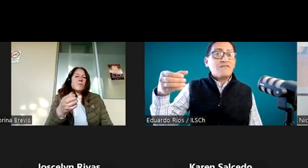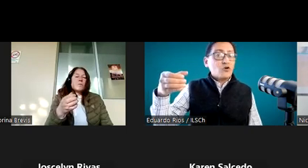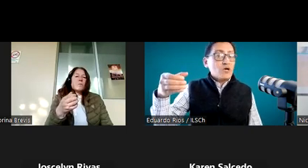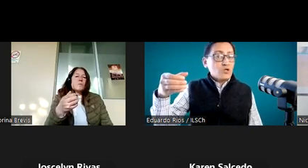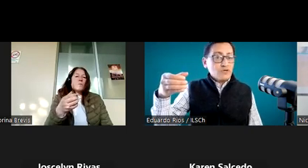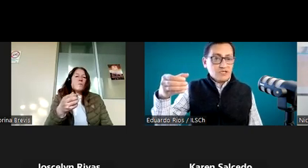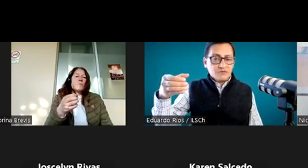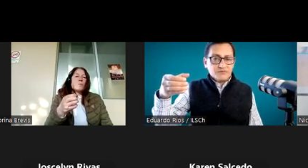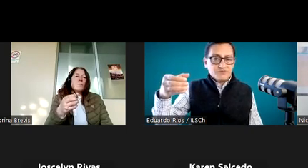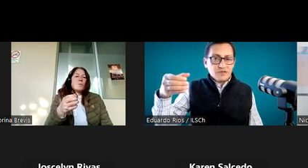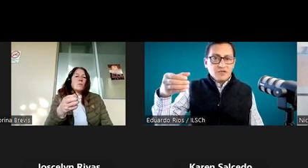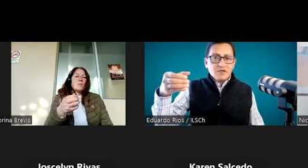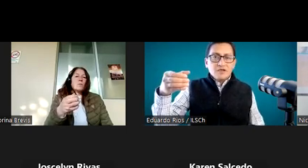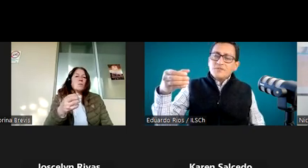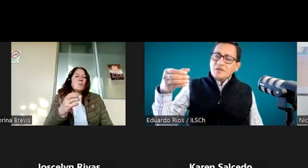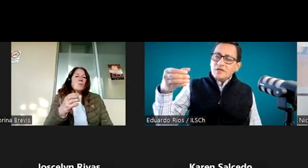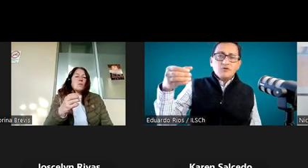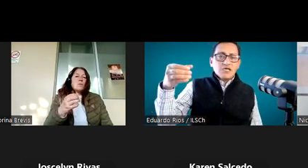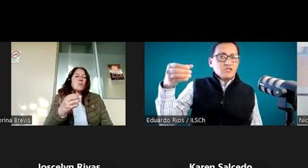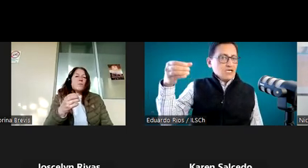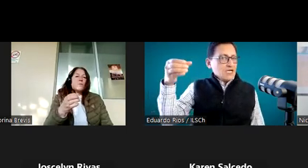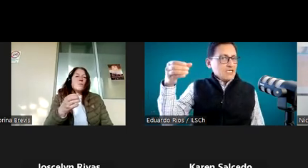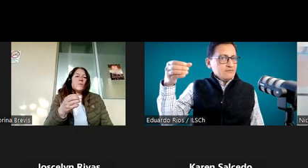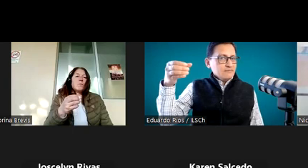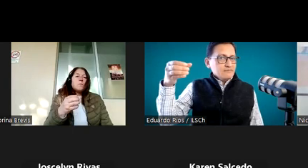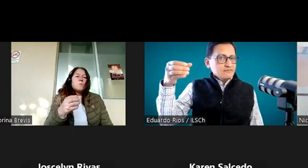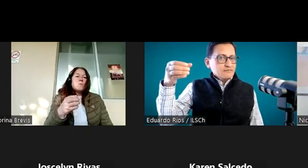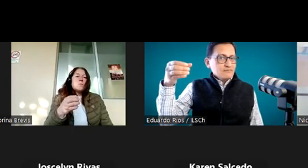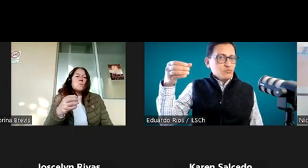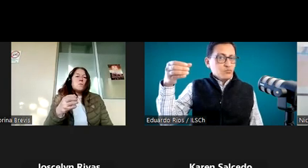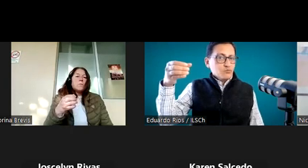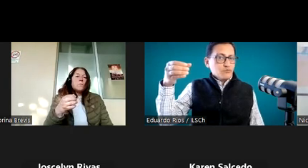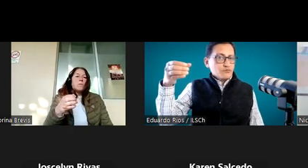describiendo la forma de un objeto. ¿Este objeto está en el aire?